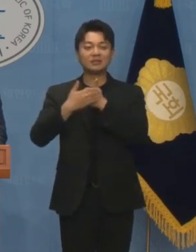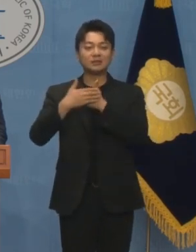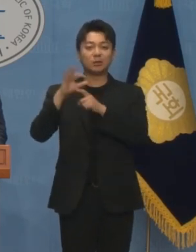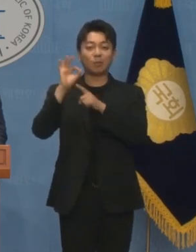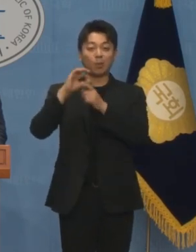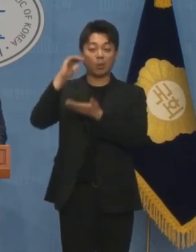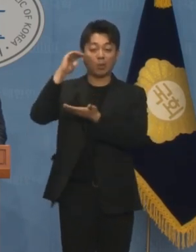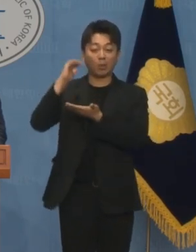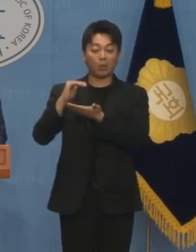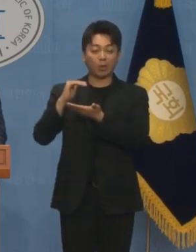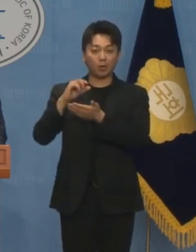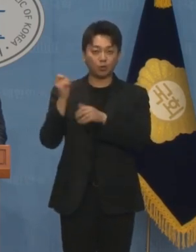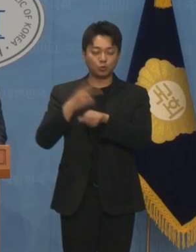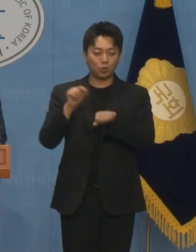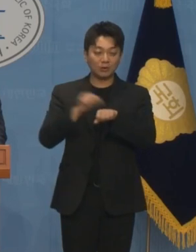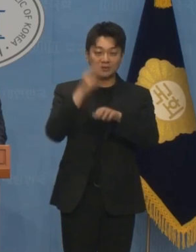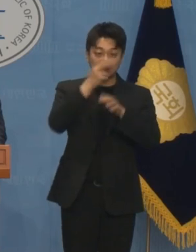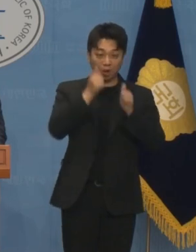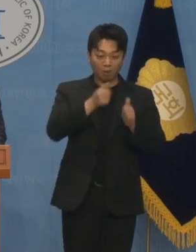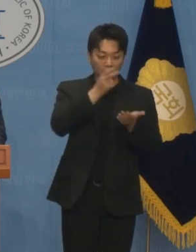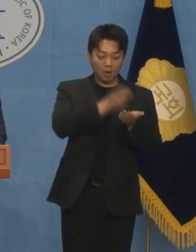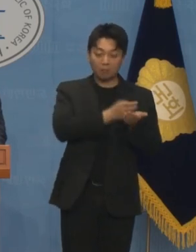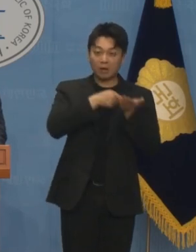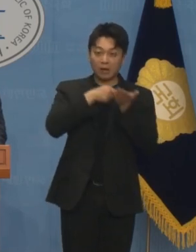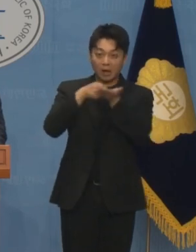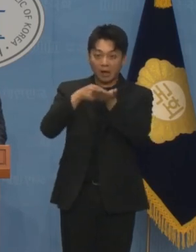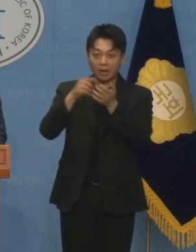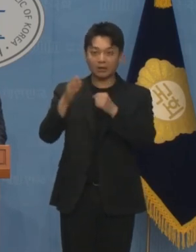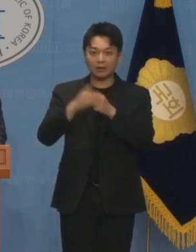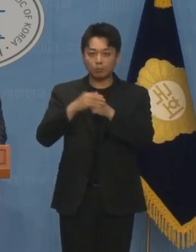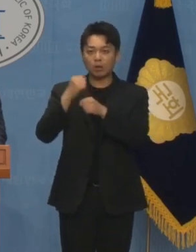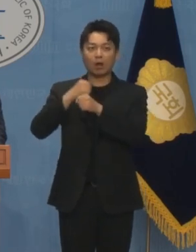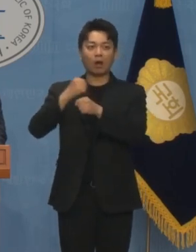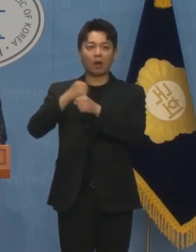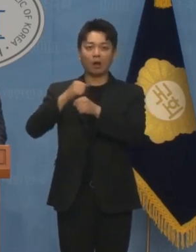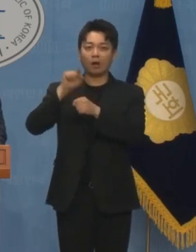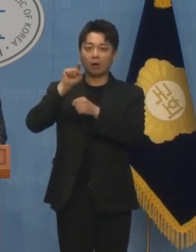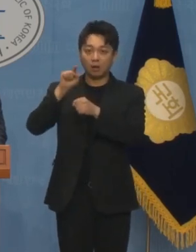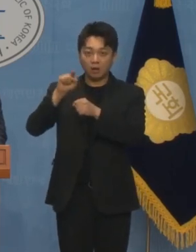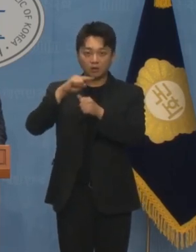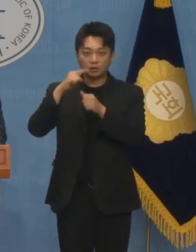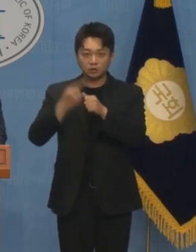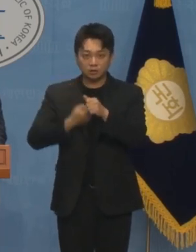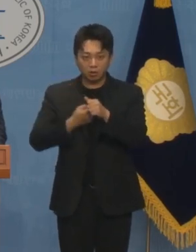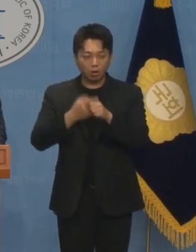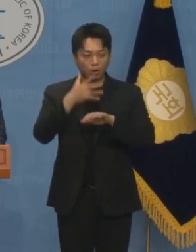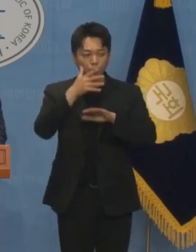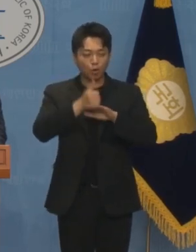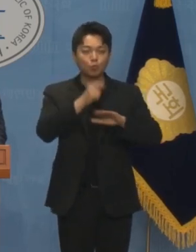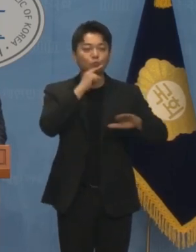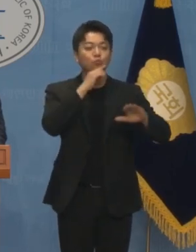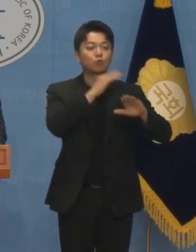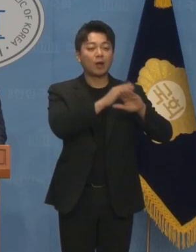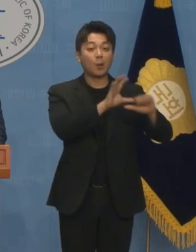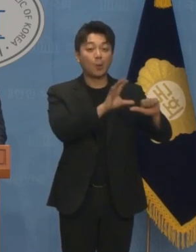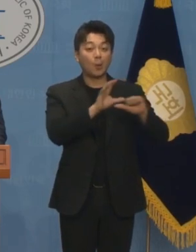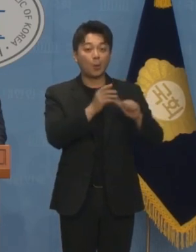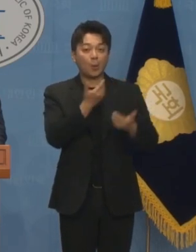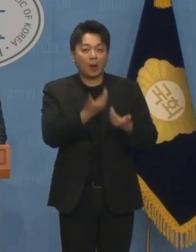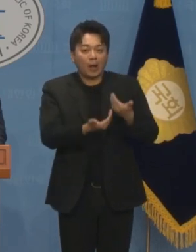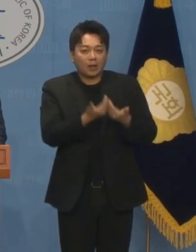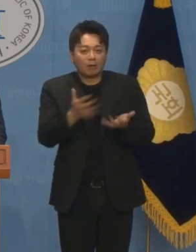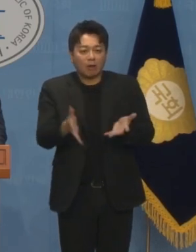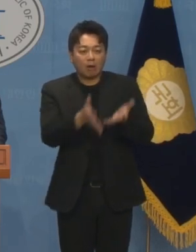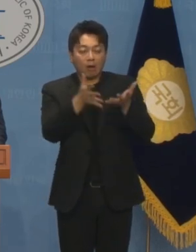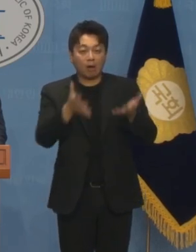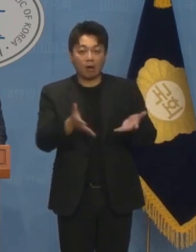등으로 수세에 몰린 윤석열 정부가 국민의 안전과 한반도 평화를 담보로 남북 긴장 조성을 유발하는